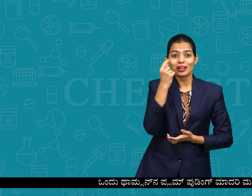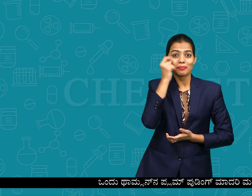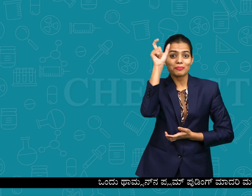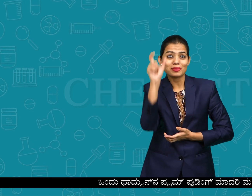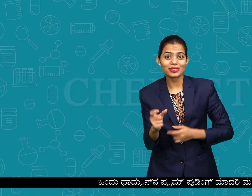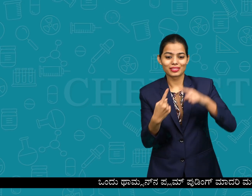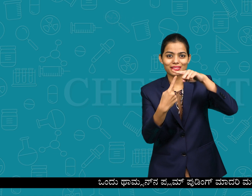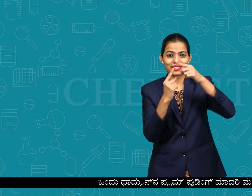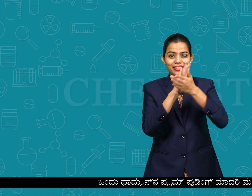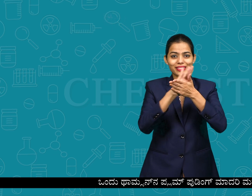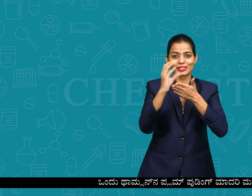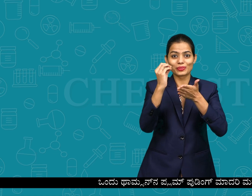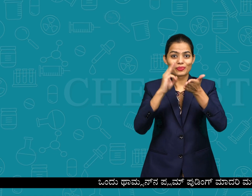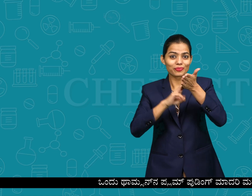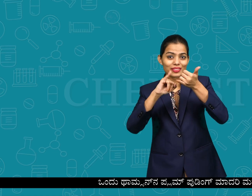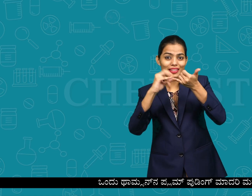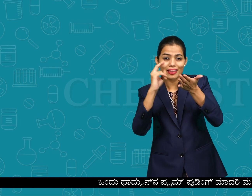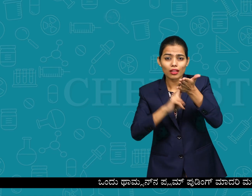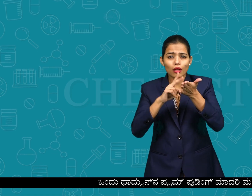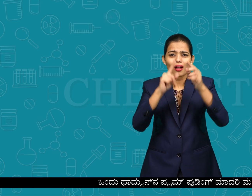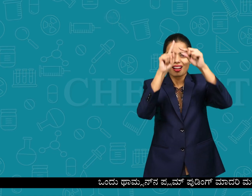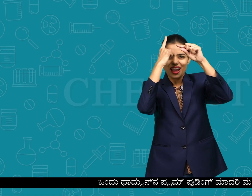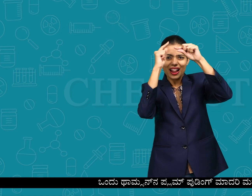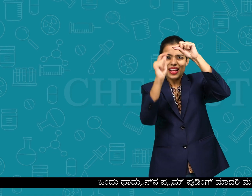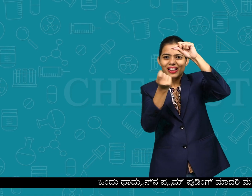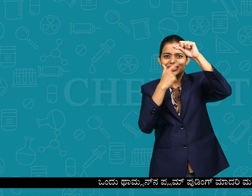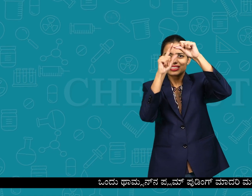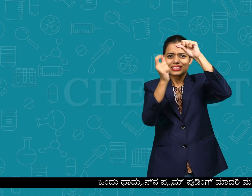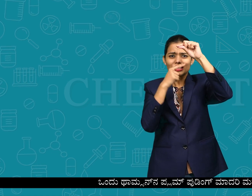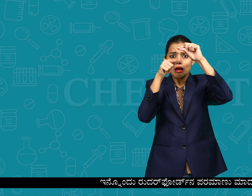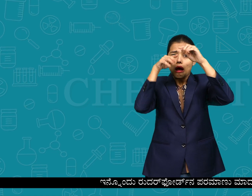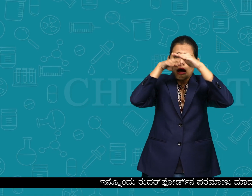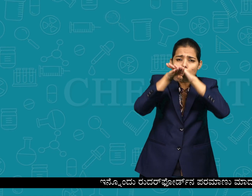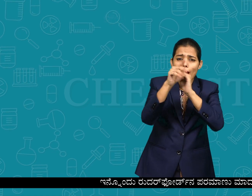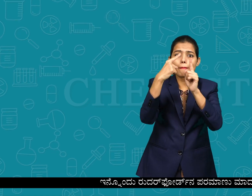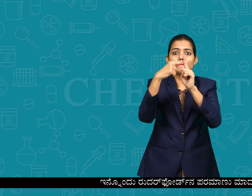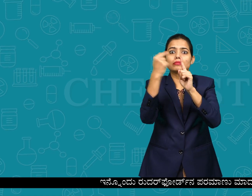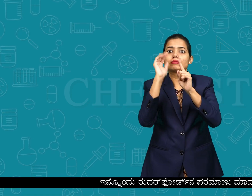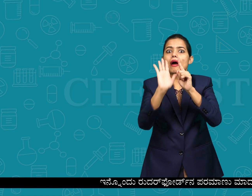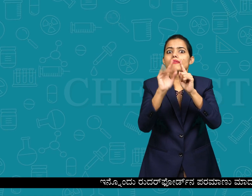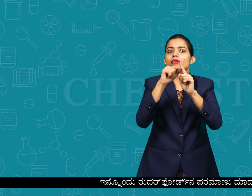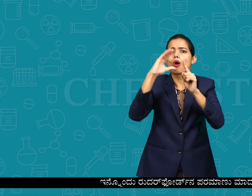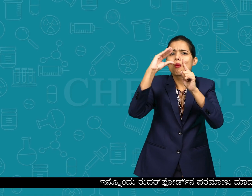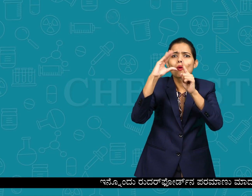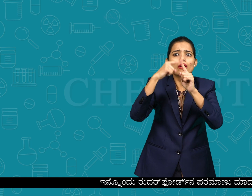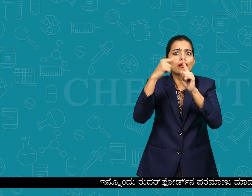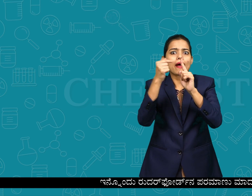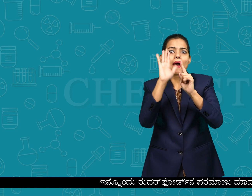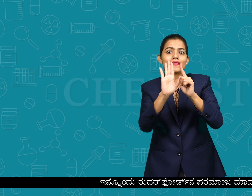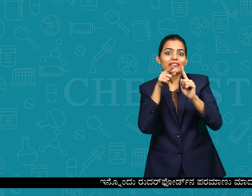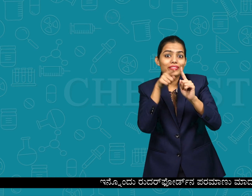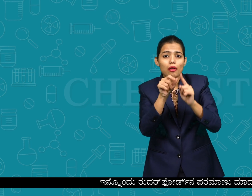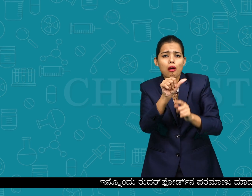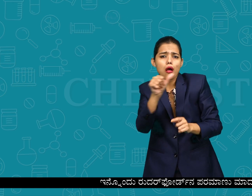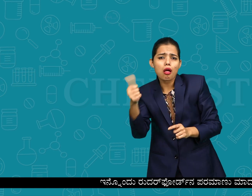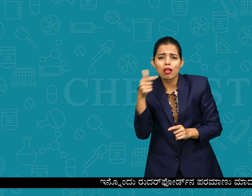ಒಂದು ಥಾಮ್ಸನ್ನ ಫ್ಲಾಮ್ ಪುಡಿಂಗ್ ಮಾದರಿ ಮತ್ತು ಇನ್ನೊಂದು ರುದರ್ ಫೋರ್ಡ್ನ